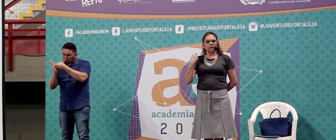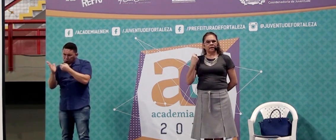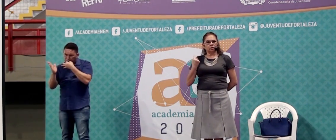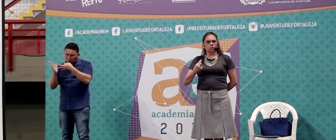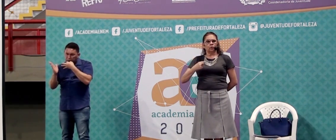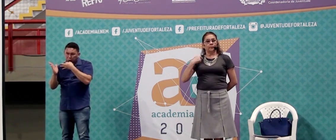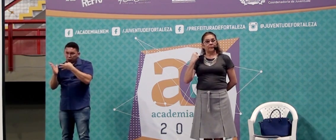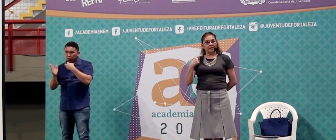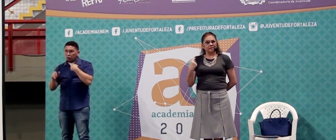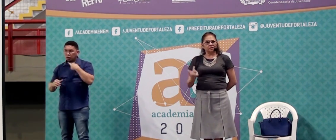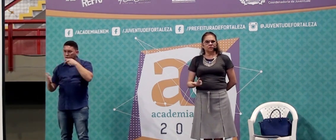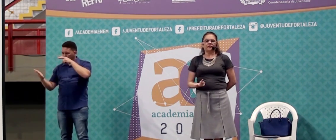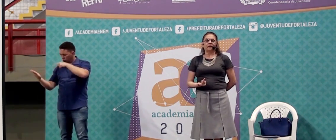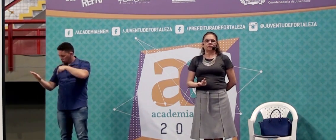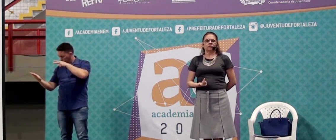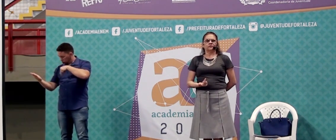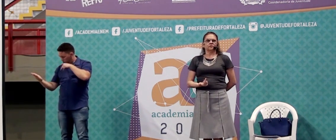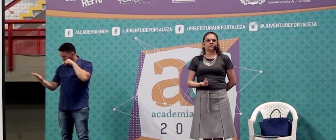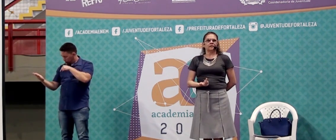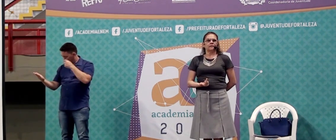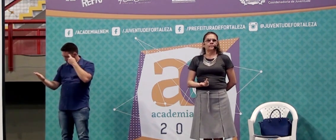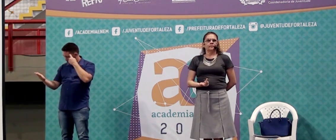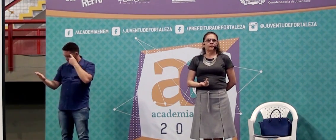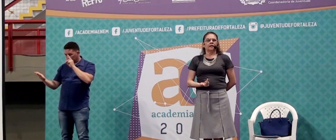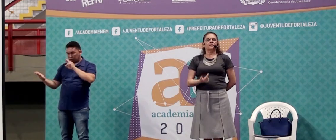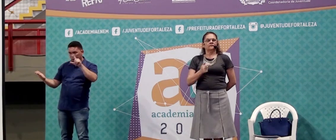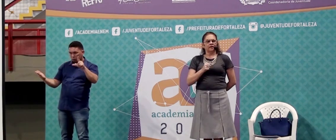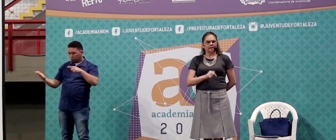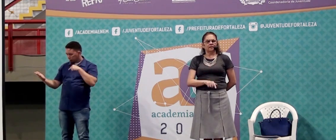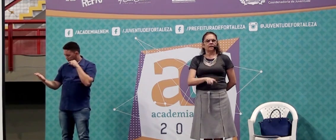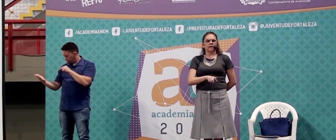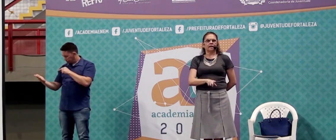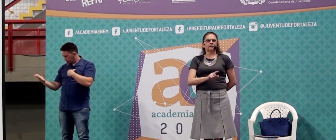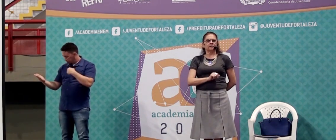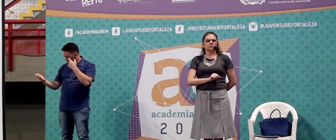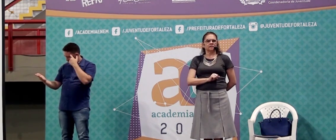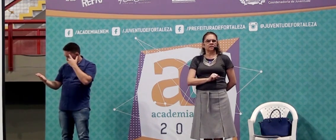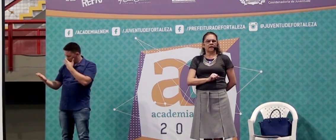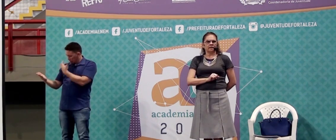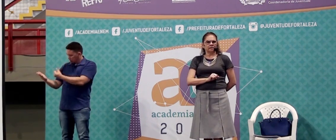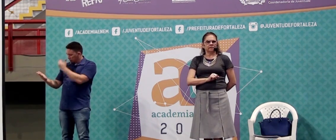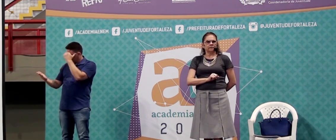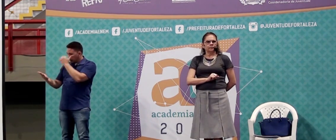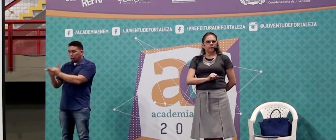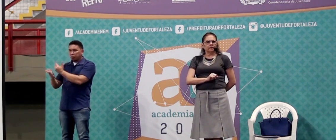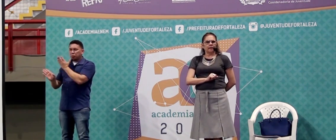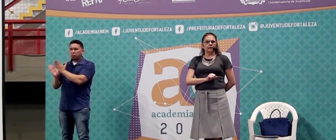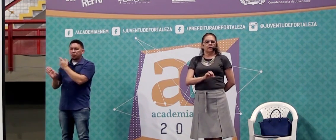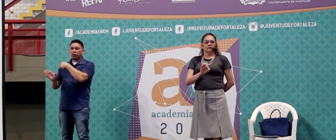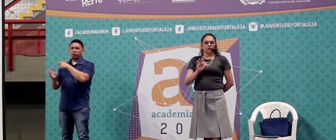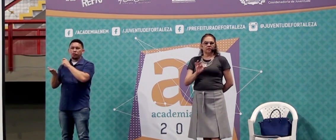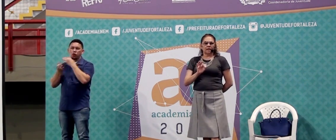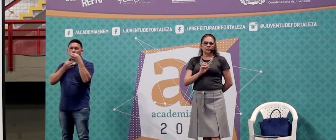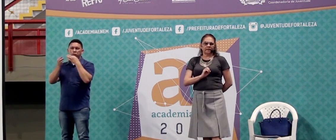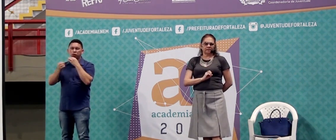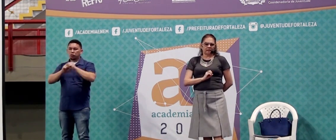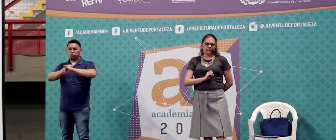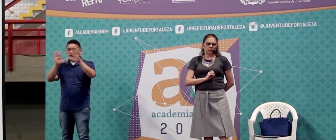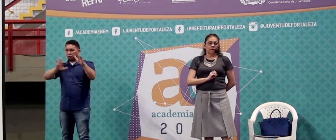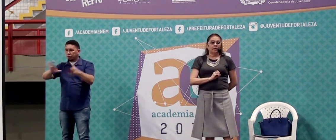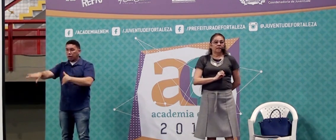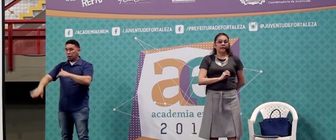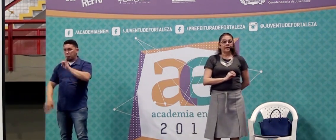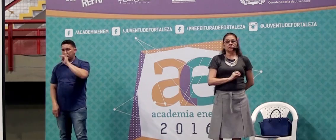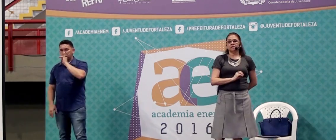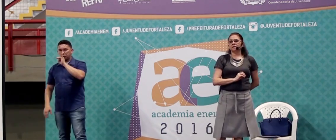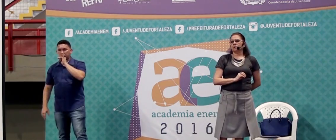mesmo que o leitor pense diferente de você, ele vai ter que acatar suas ideias, tá? Vou lhe dar um